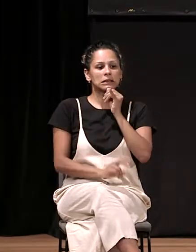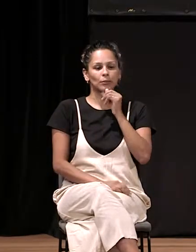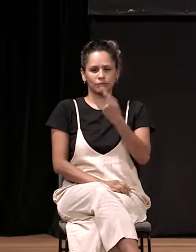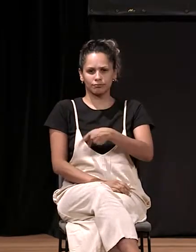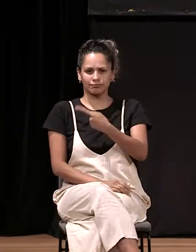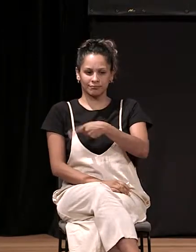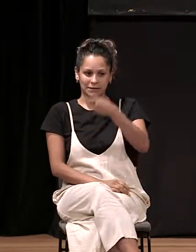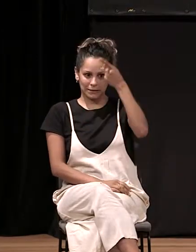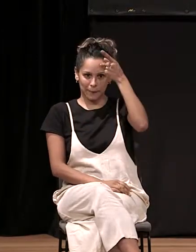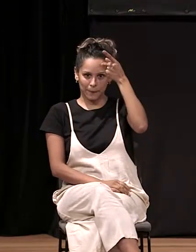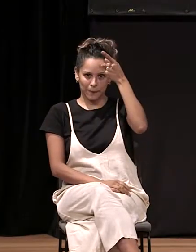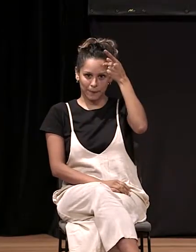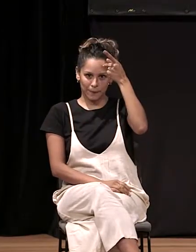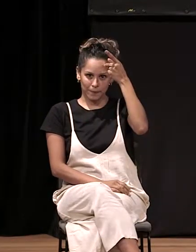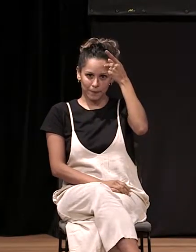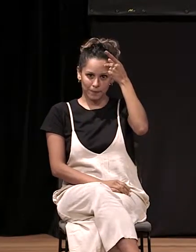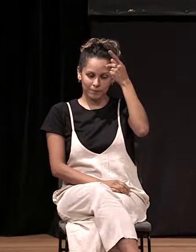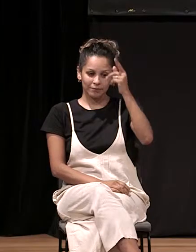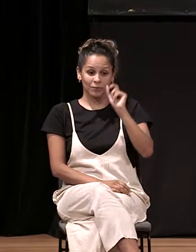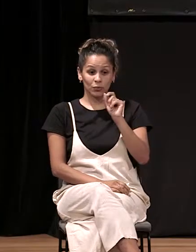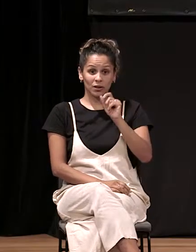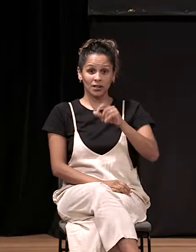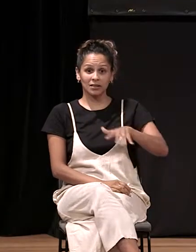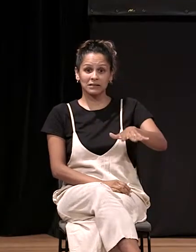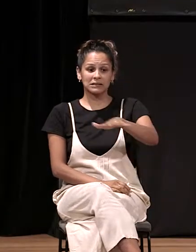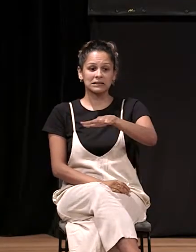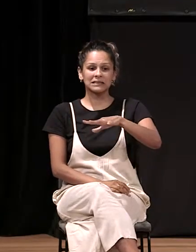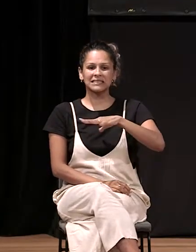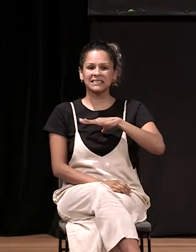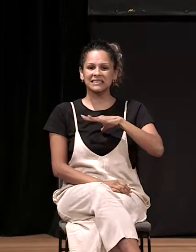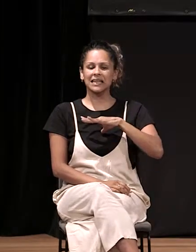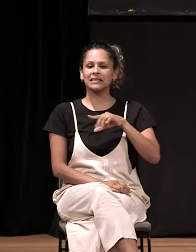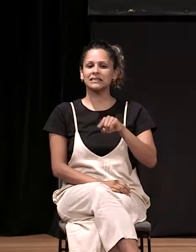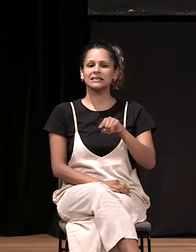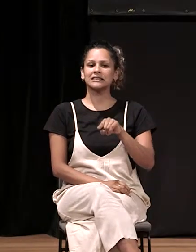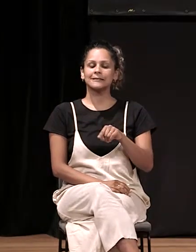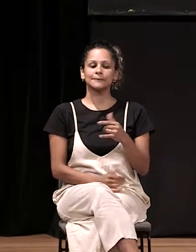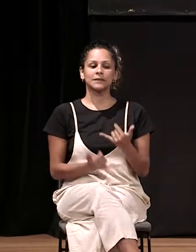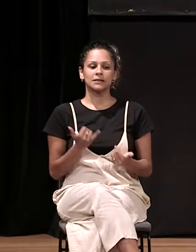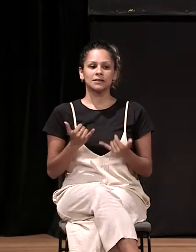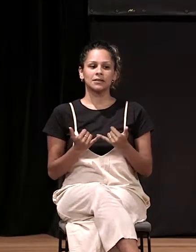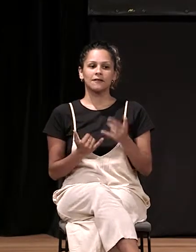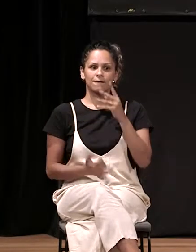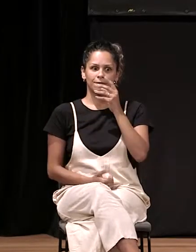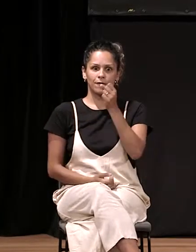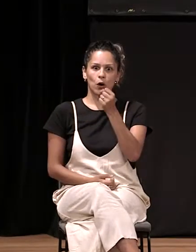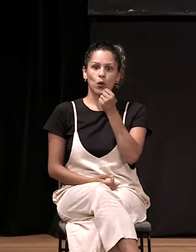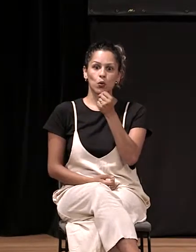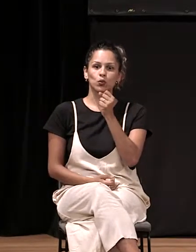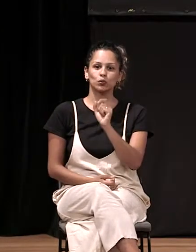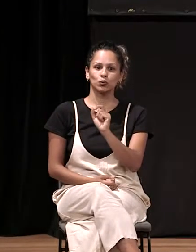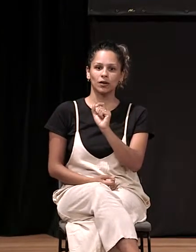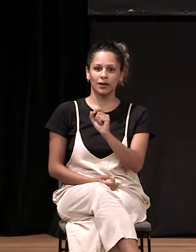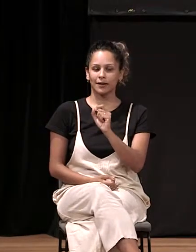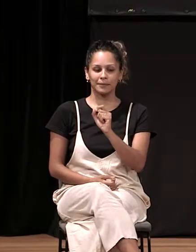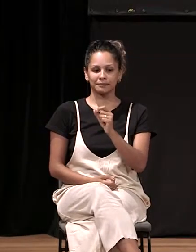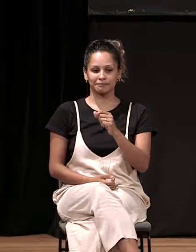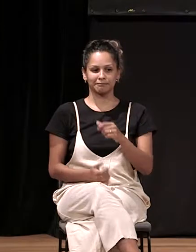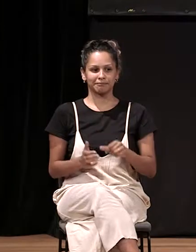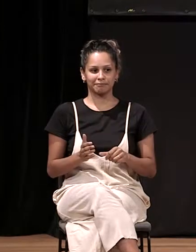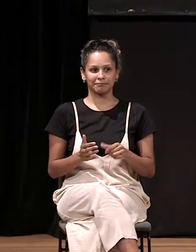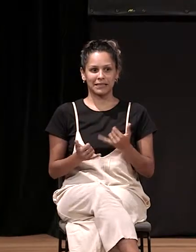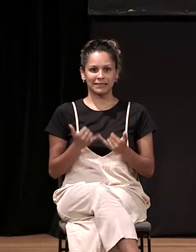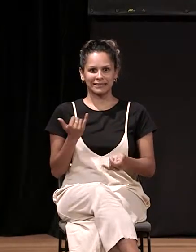Paulo, quando é uma cidade extremamente, quase em primeiro lugar, em questão